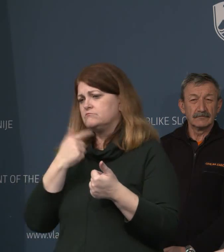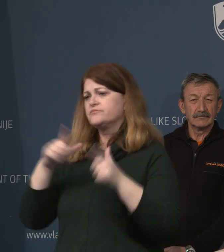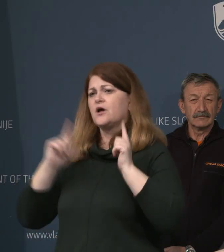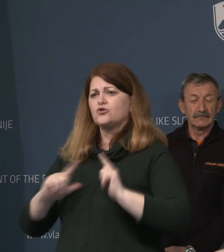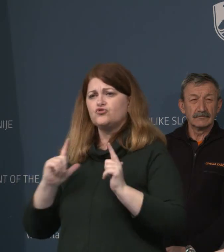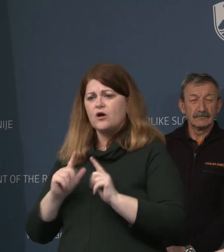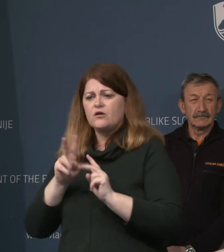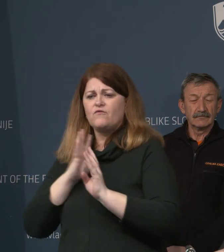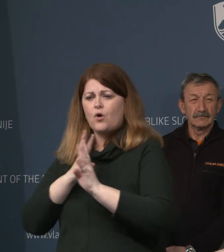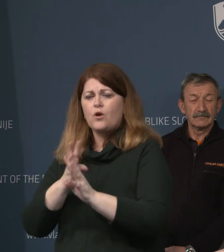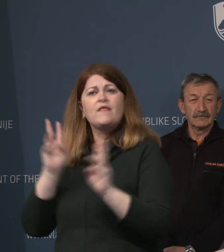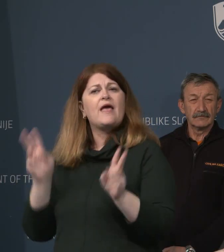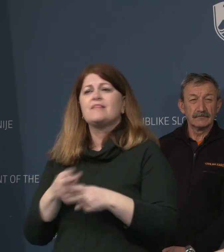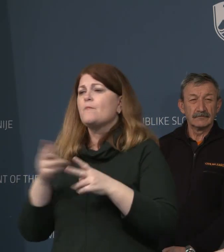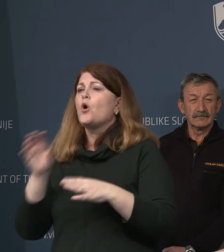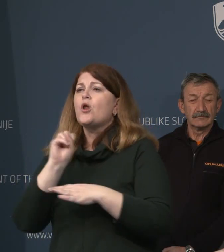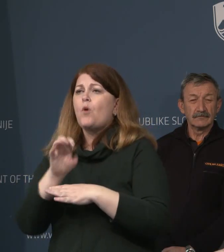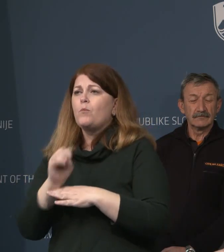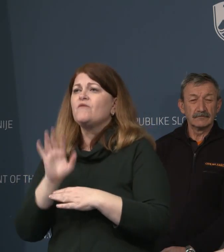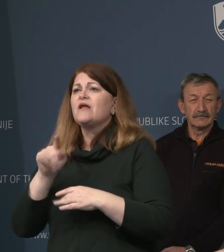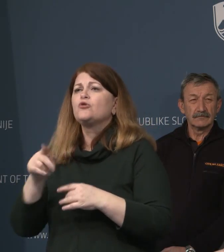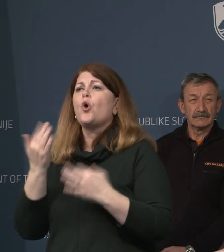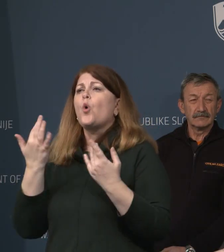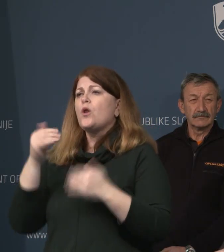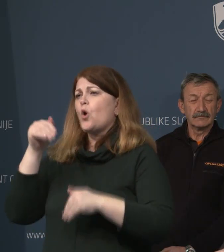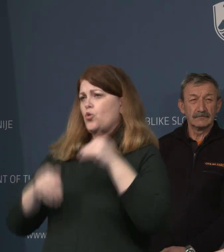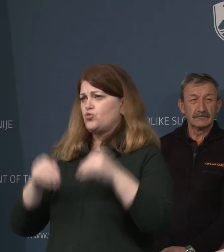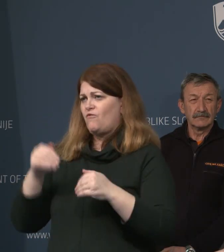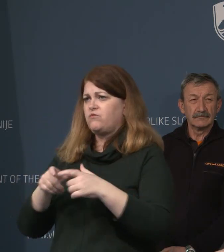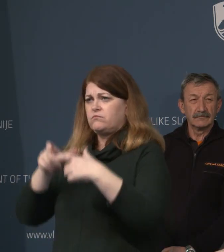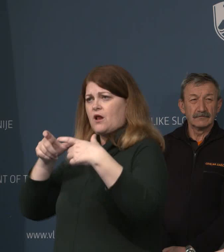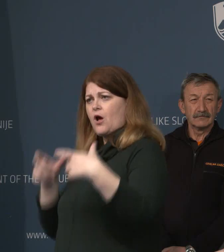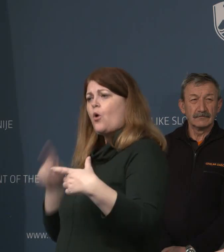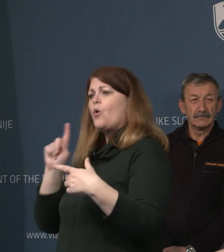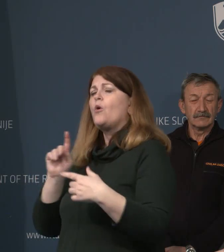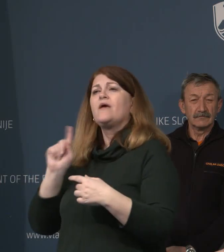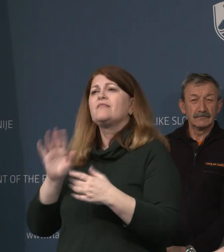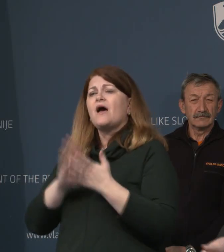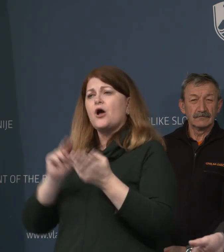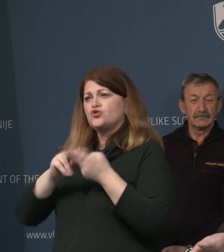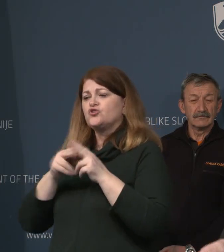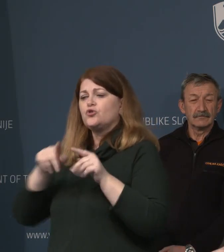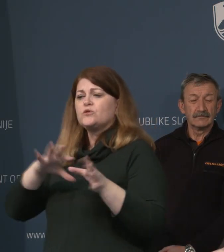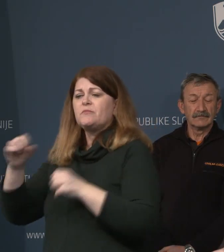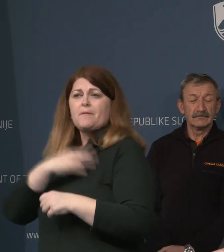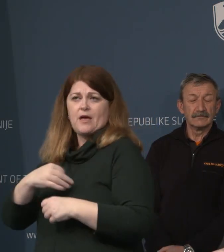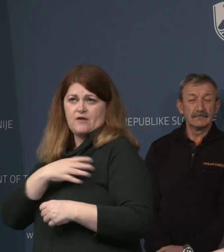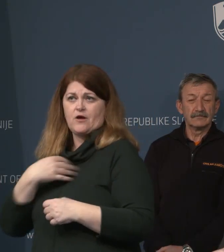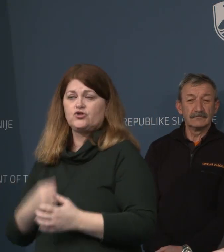čakanje v tej vrsti, ne moremo pa vplivati na to, koliko tovornjakov in na kakšen način v bistvu sprejme Hrvaška. Zato